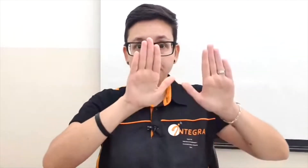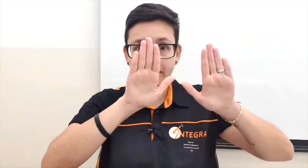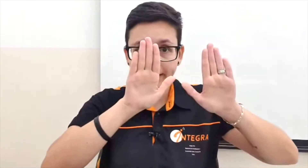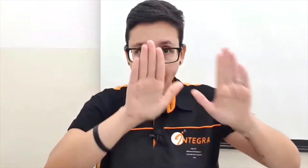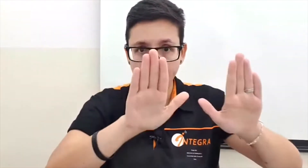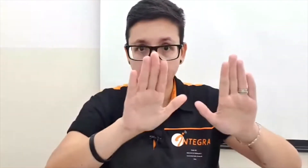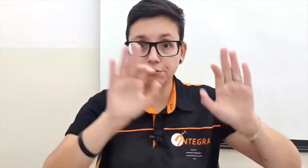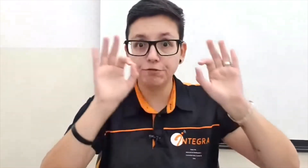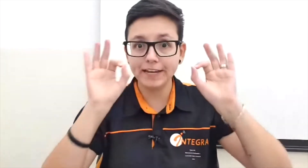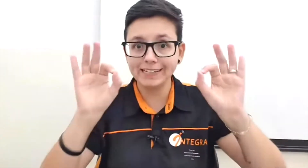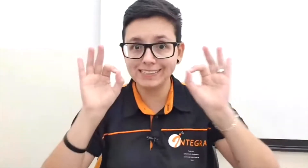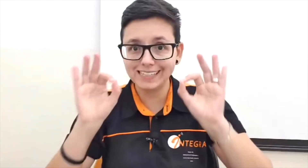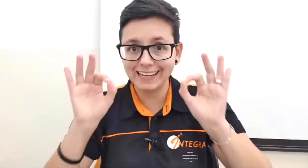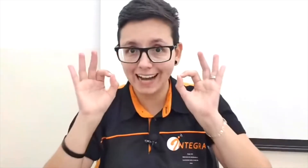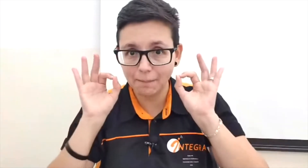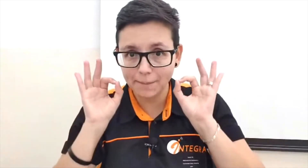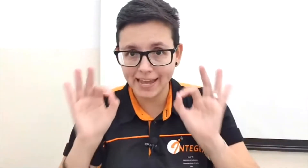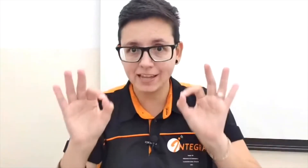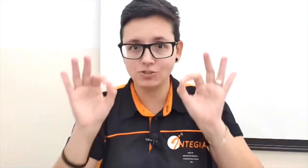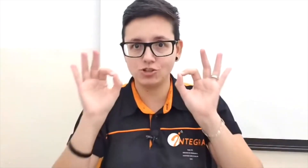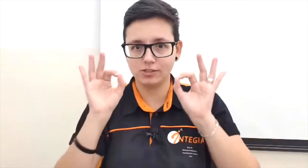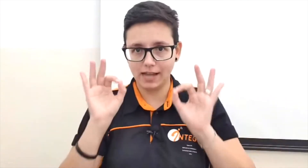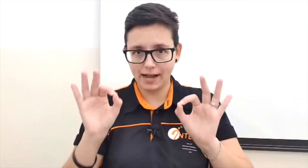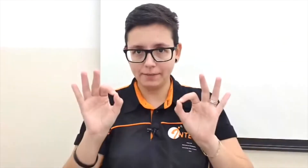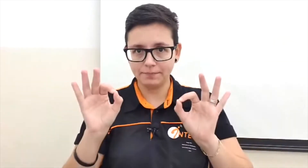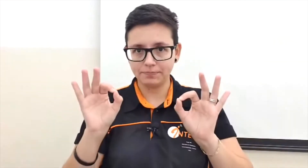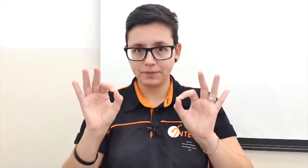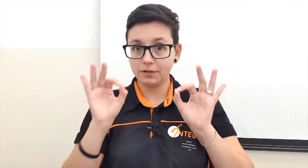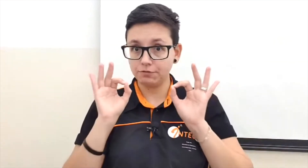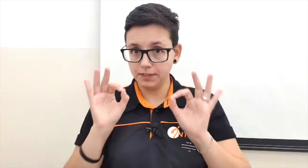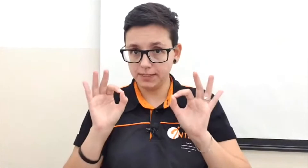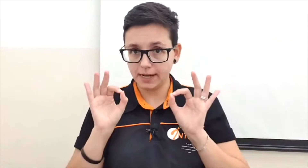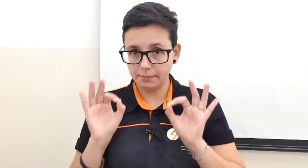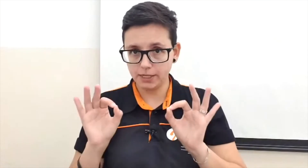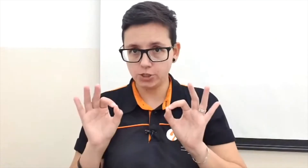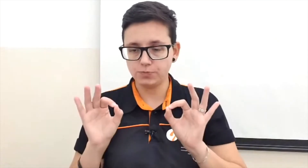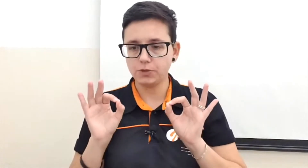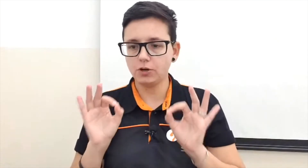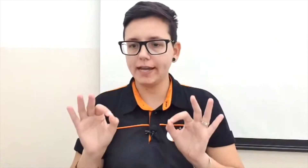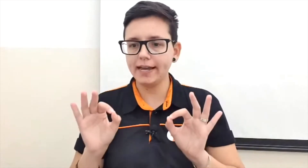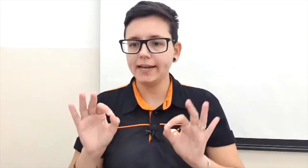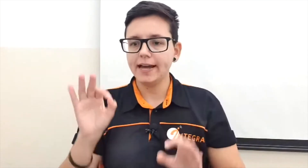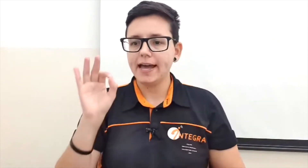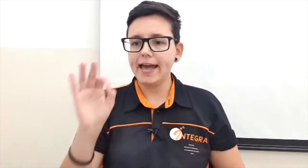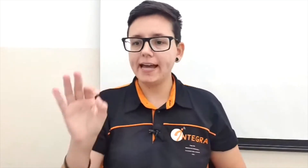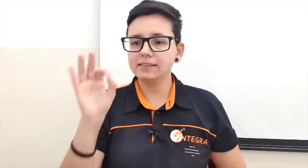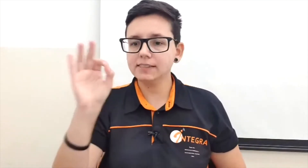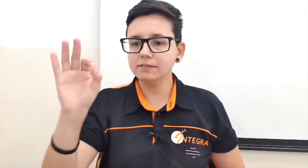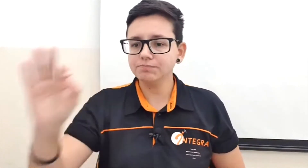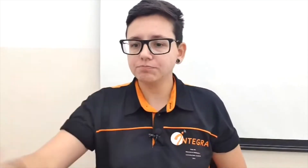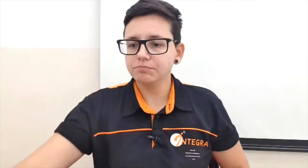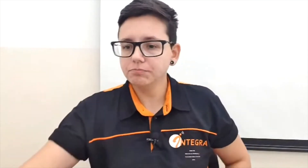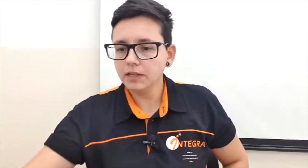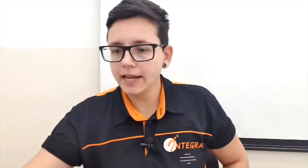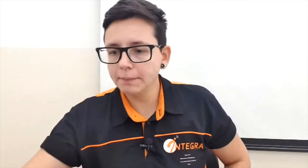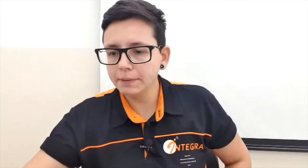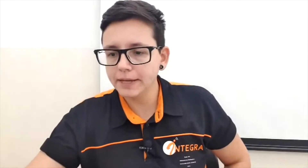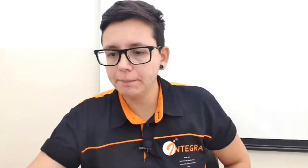vai ficar fisicamente, tá? Fisicamente. ok? Essa é a primeira